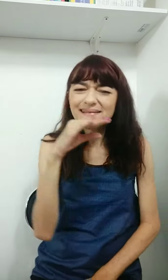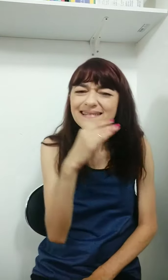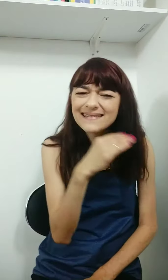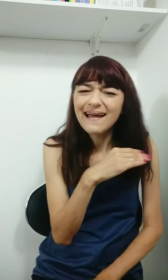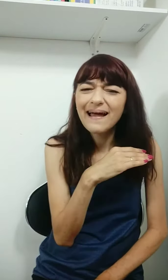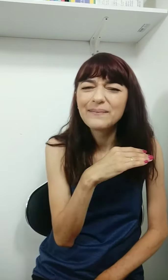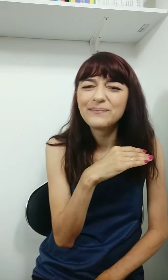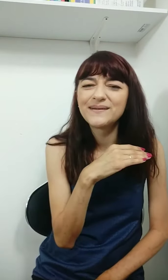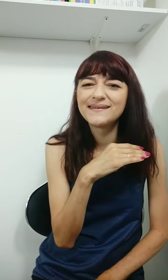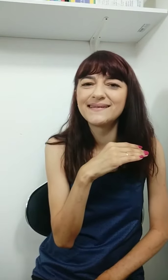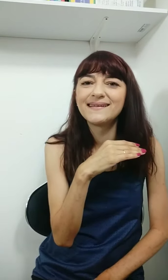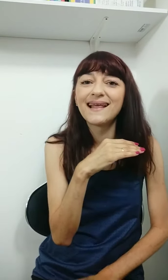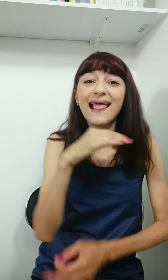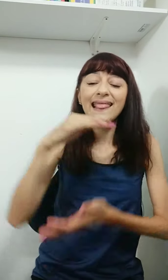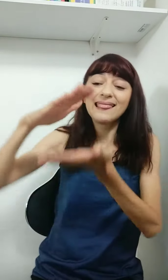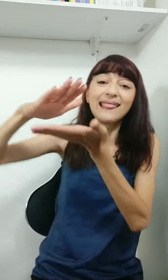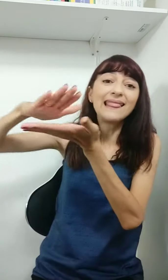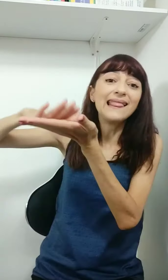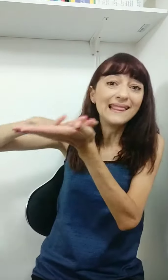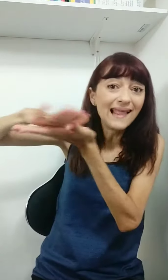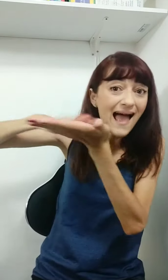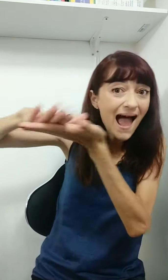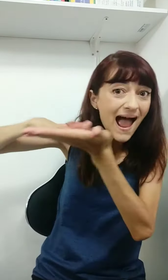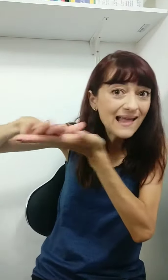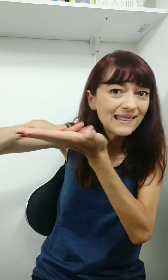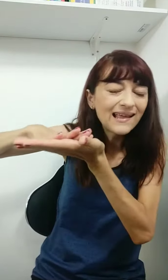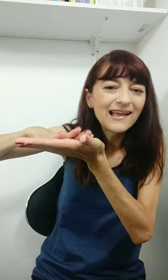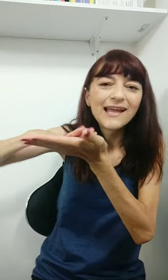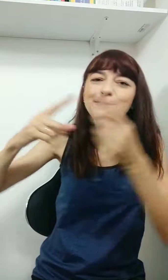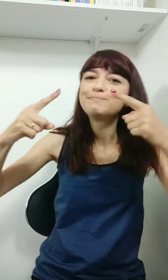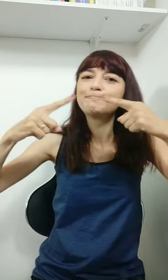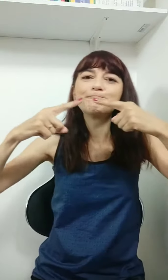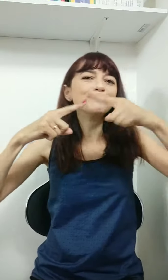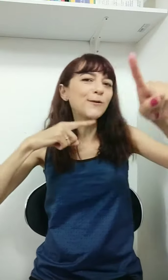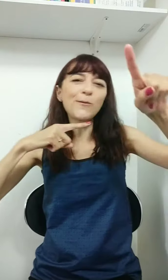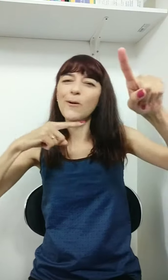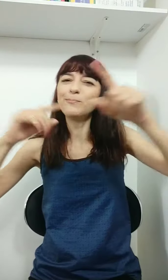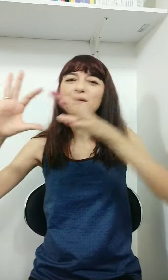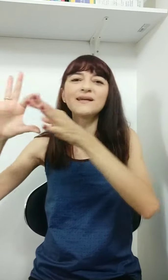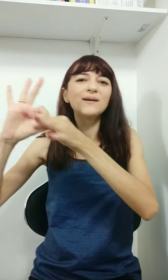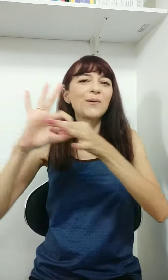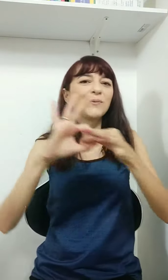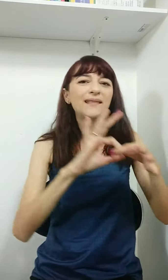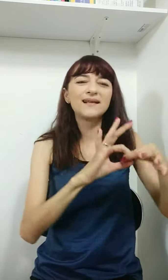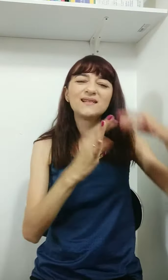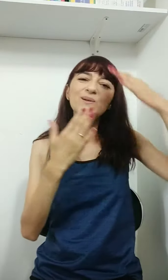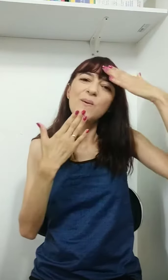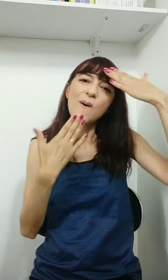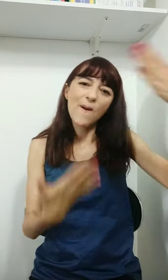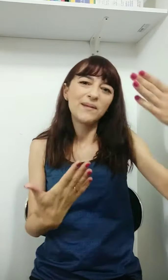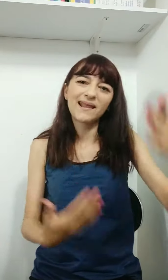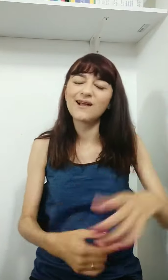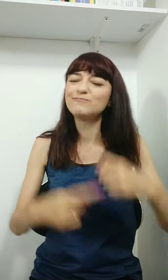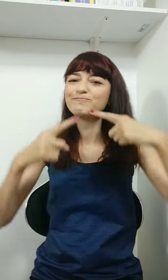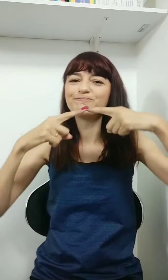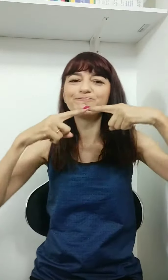Vocês percebem essa diferença? Conseguem entender? Então vejam que esse nada não tem nada a ver com